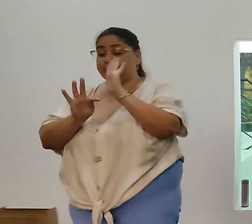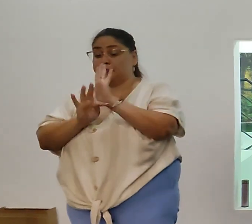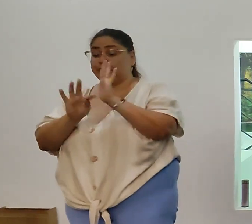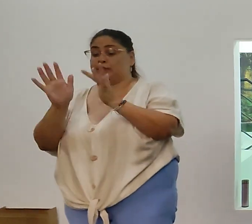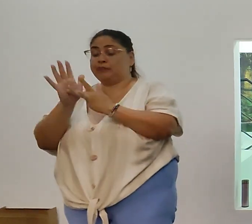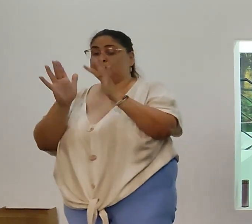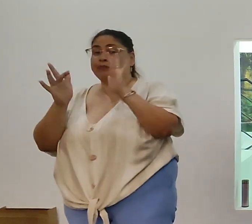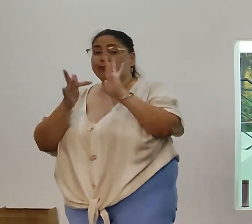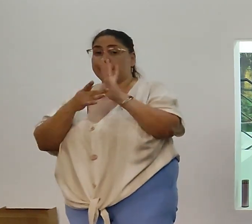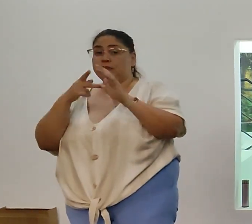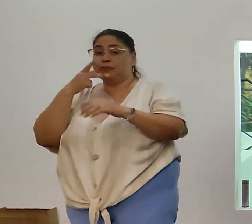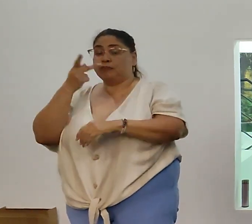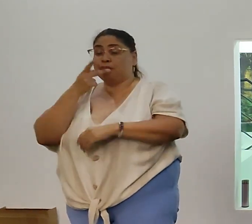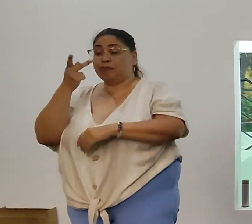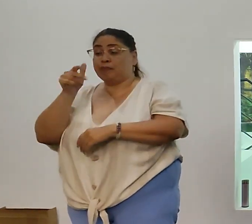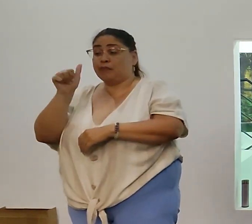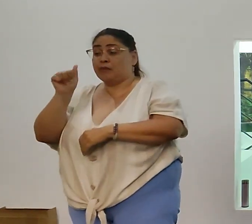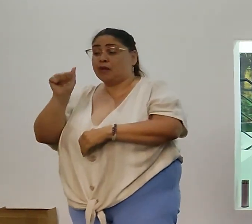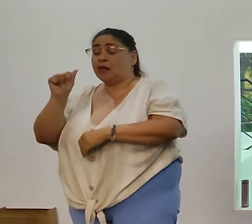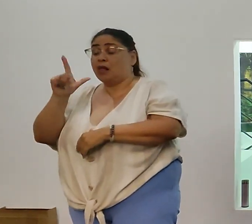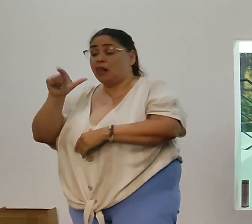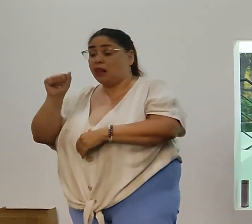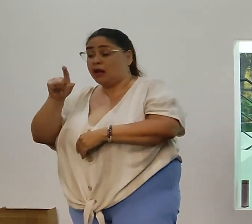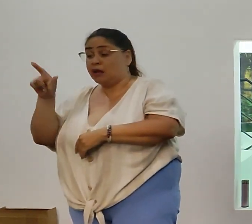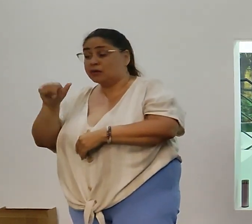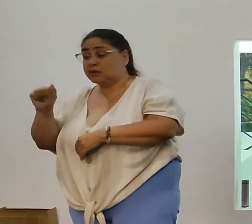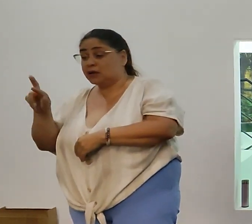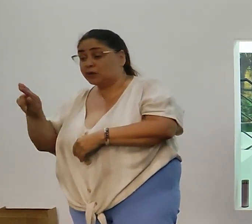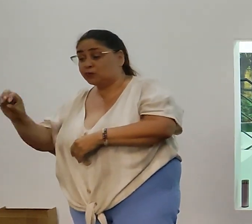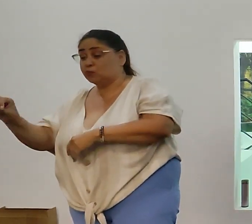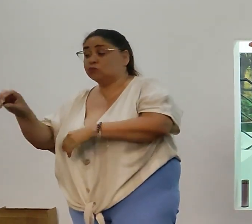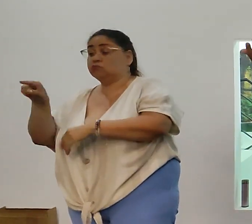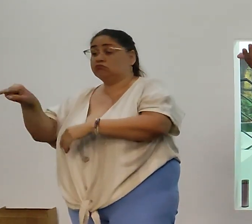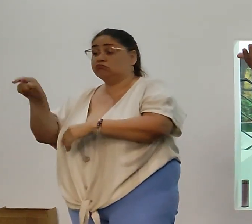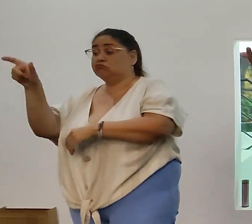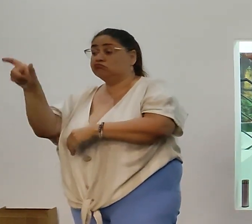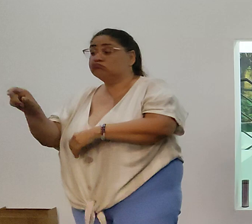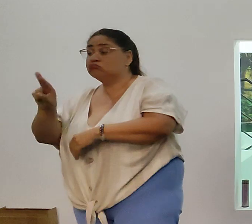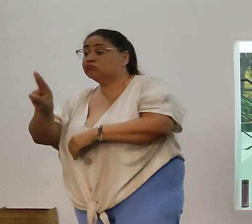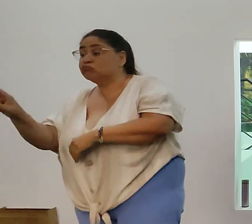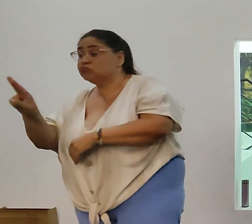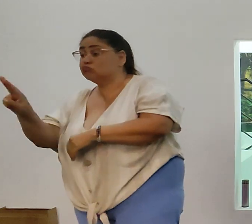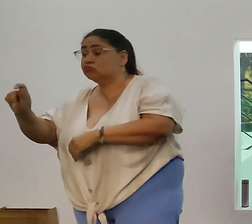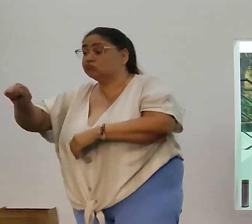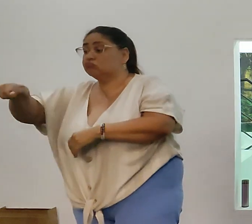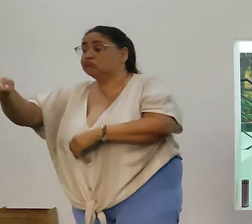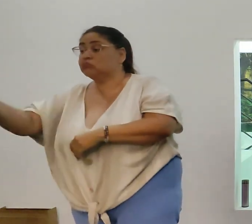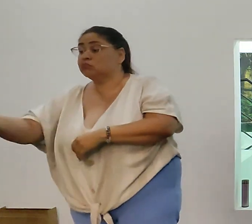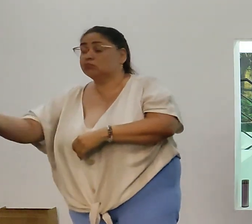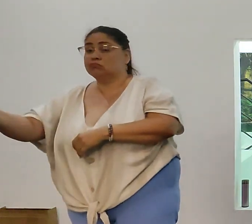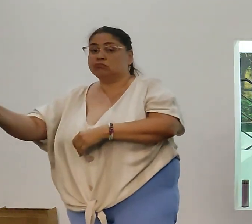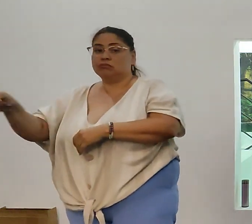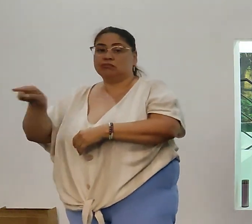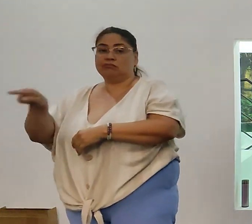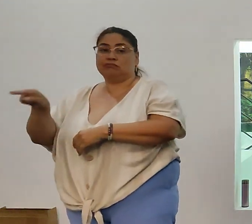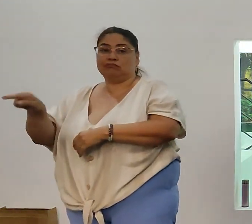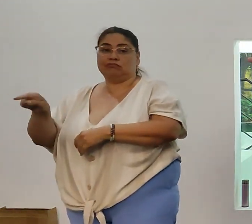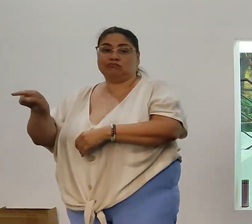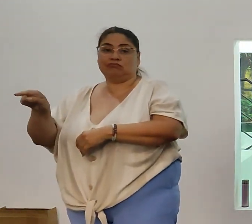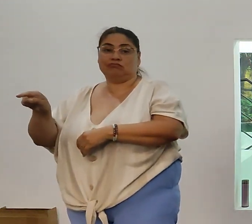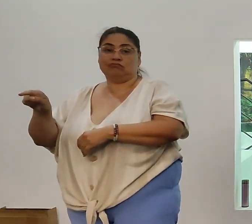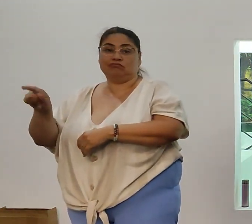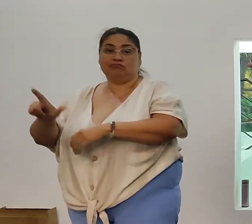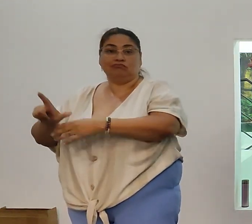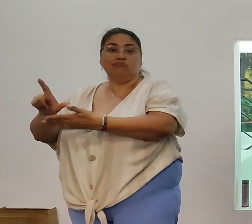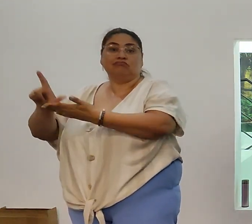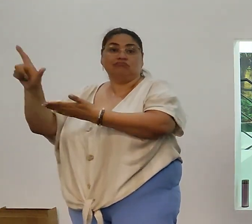um nome, Lázaro, para alguém que ele não precisava dar um nome. Porque se Jesus contasse essa parábola sem dar o nome Lázaro, nós entenderíamos da